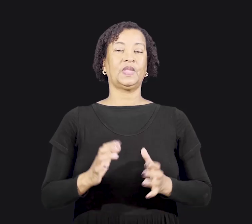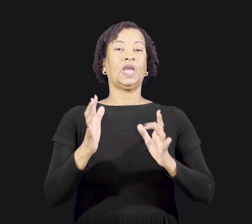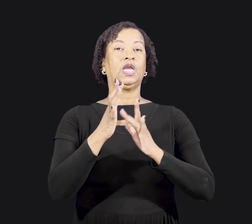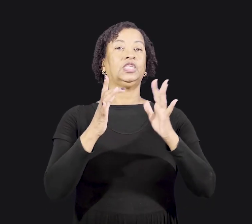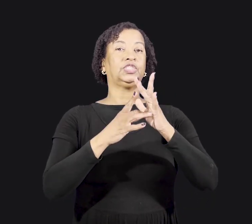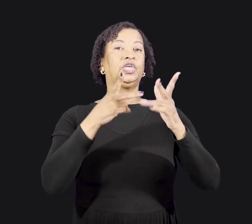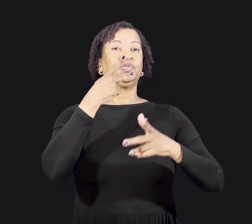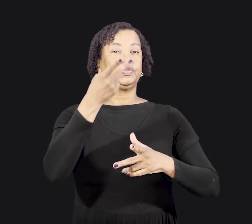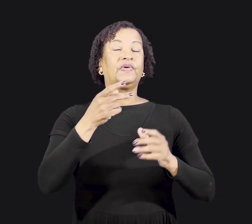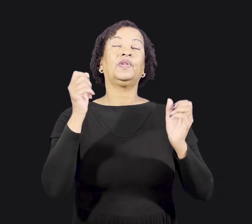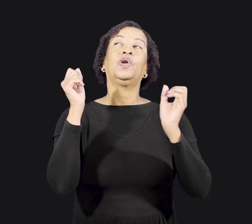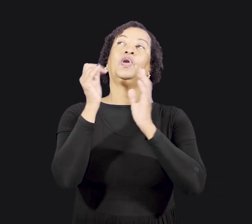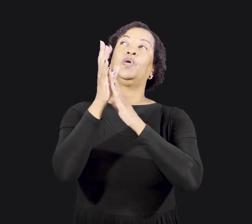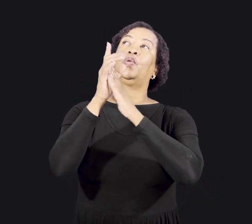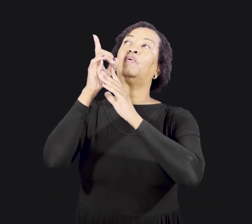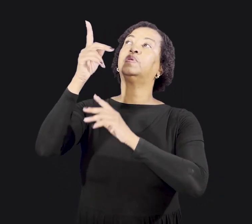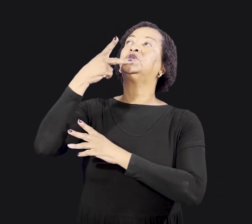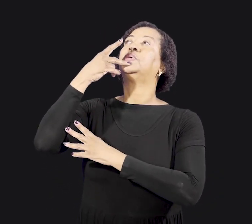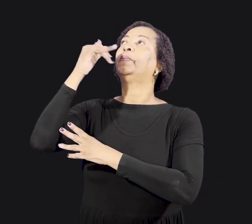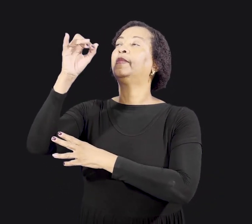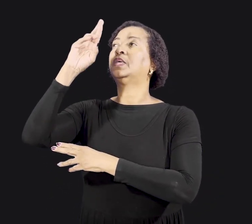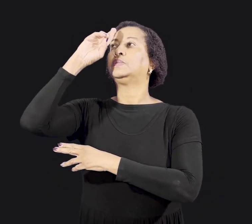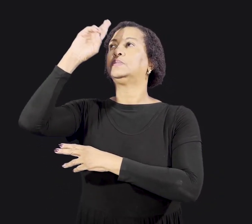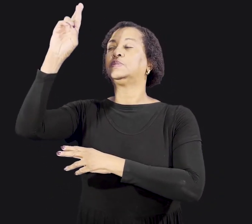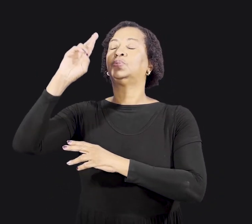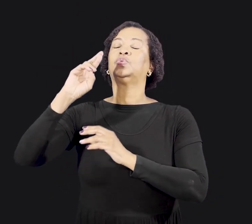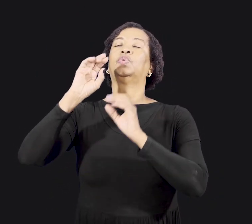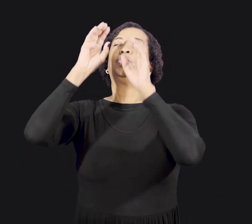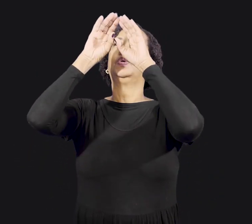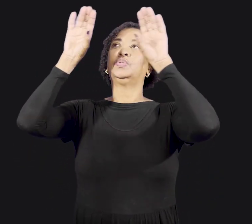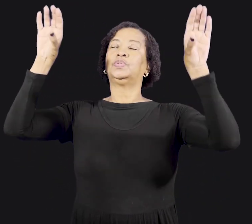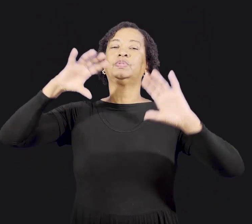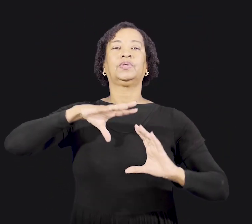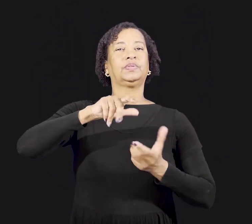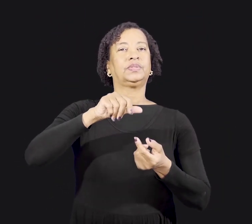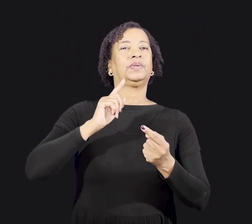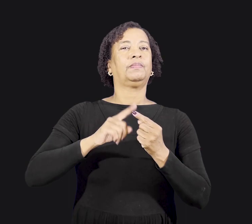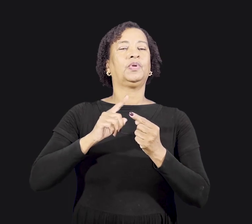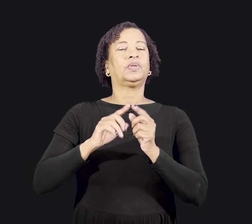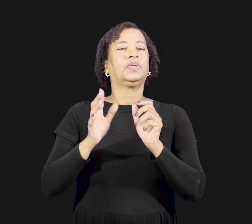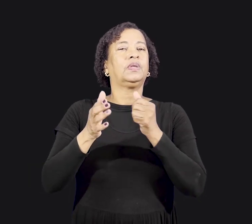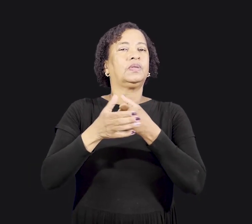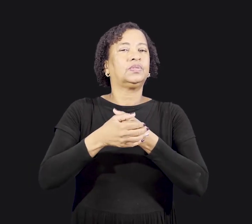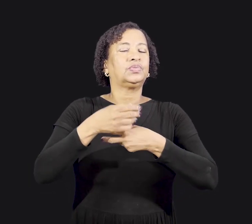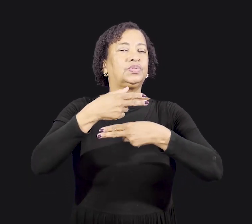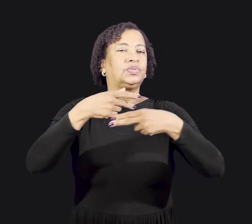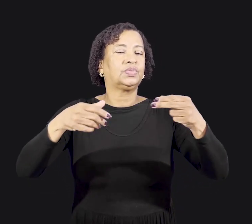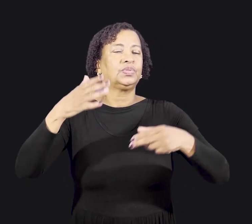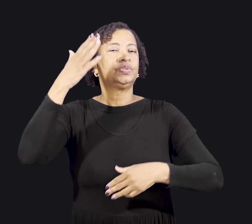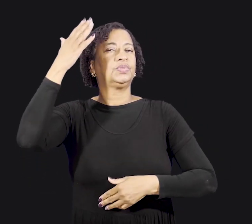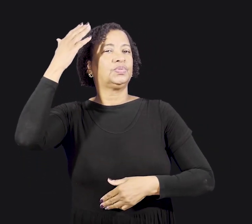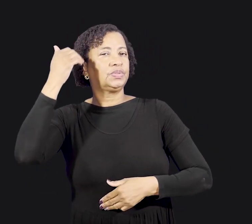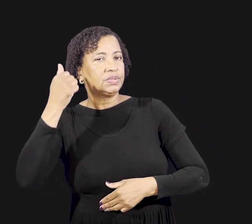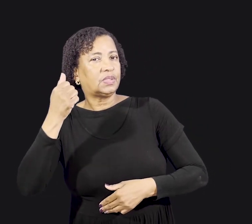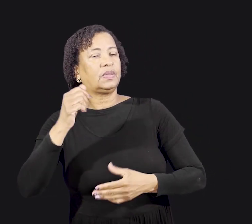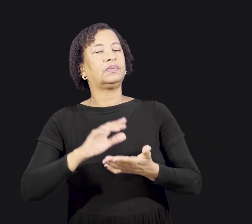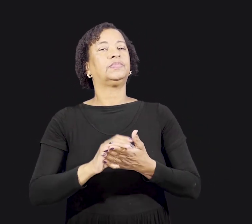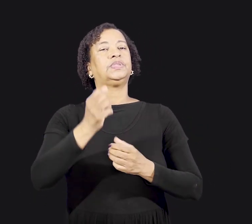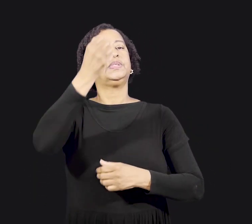Disse Jesus: Eu te louvo, Pai, Senhor dos céus e da terra, porque escondeste essas coisas dos sábios e cultos e as revelaste